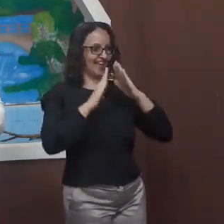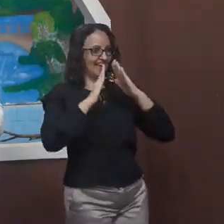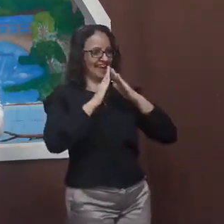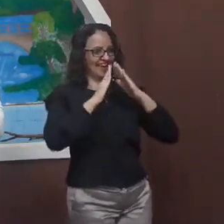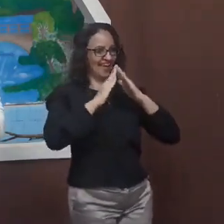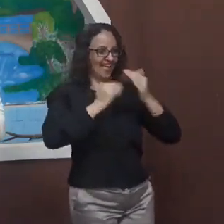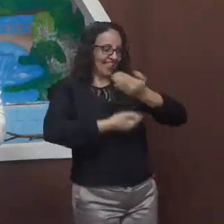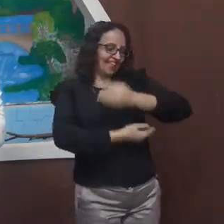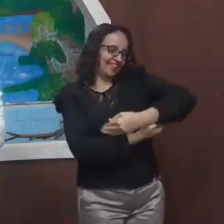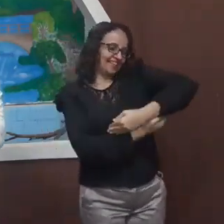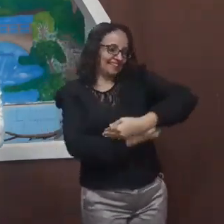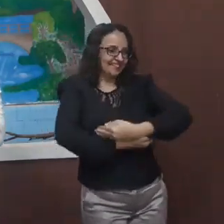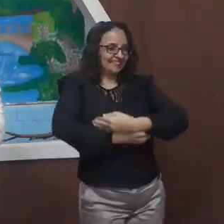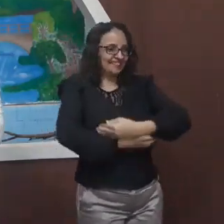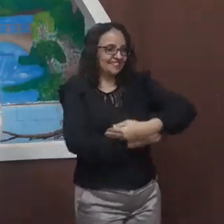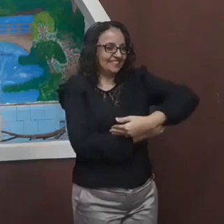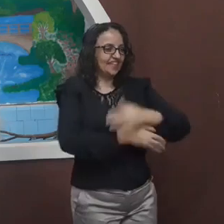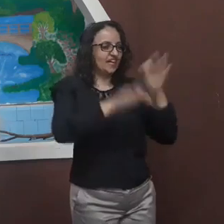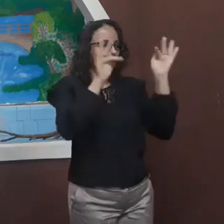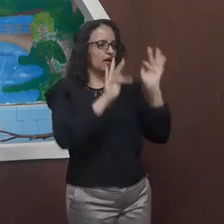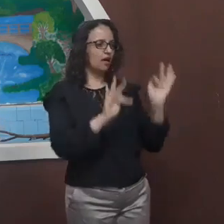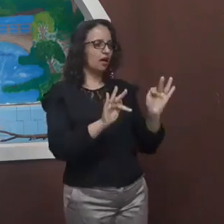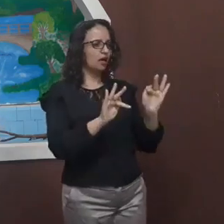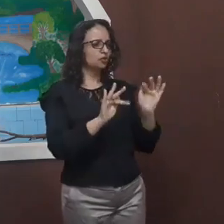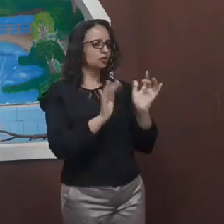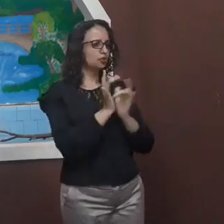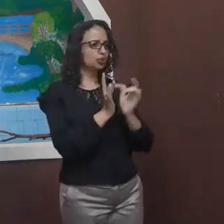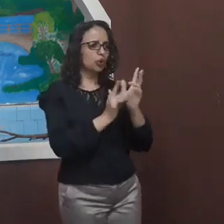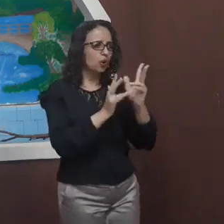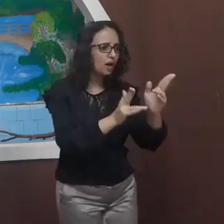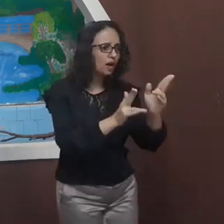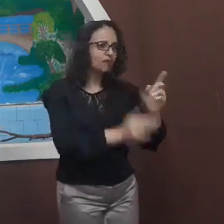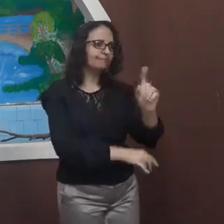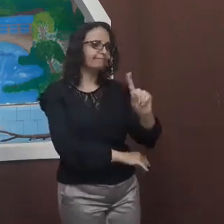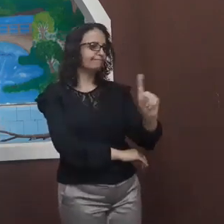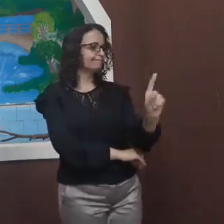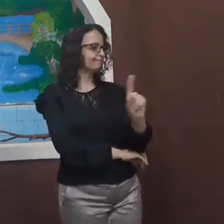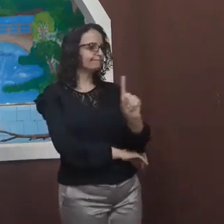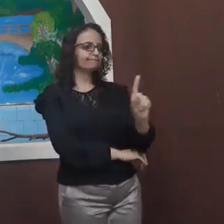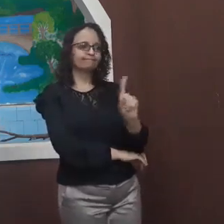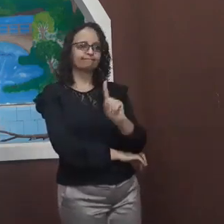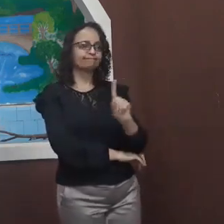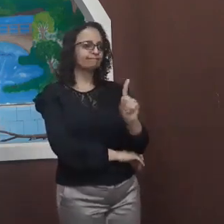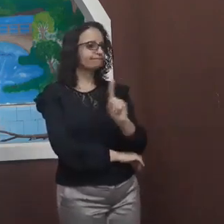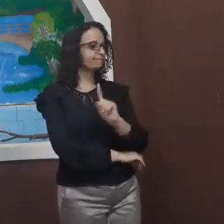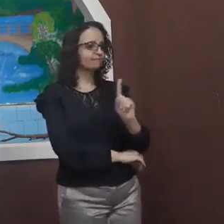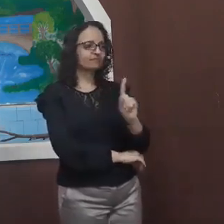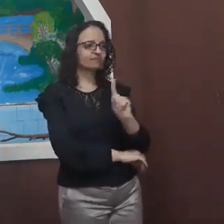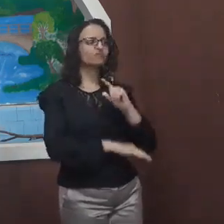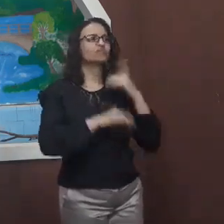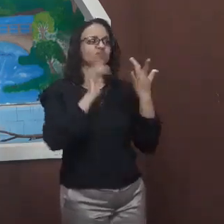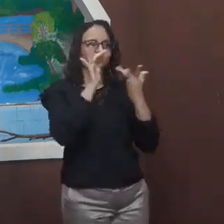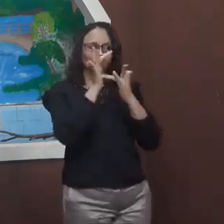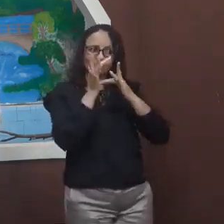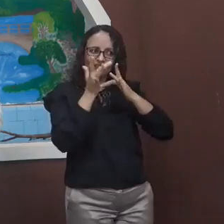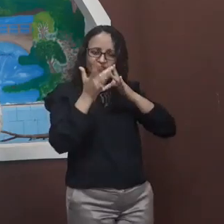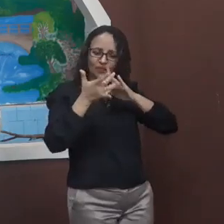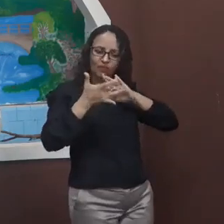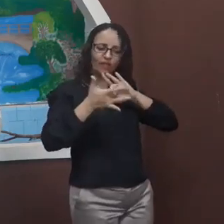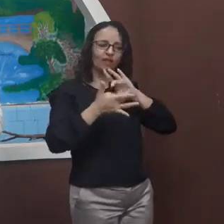Jesus não teve isso. Jesus viajou, já no seu nascimento não teve isso. Jesus não foi